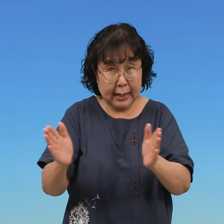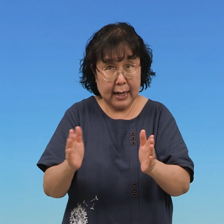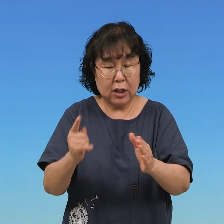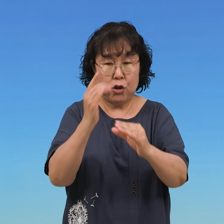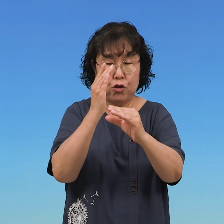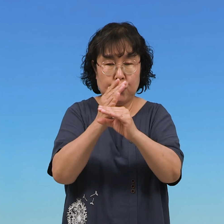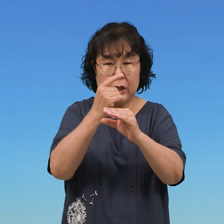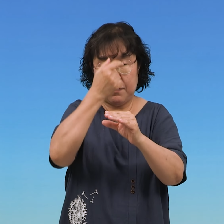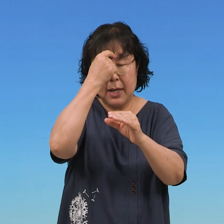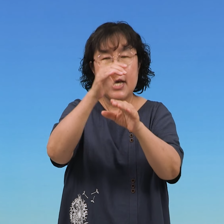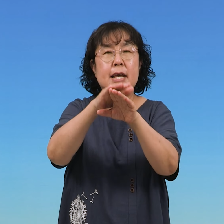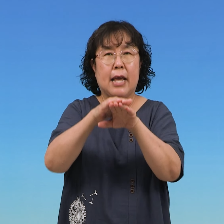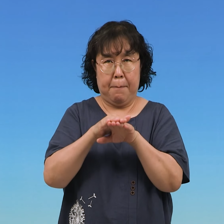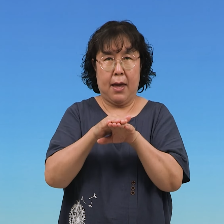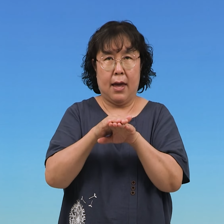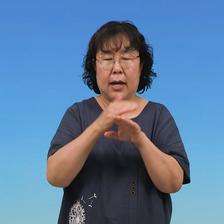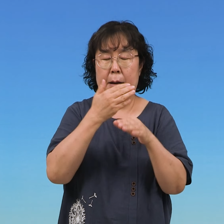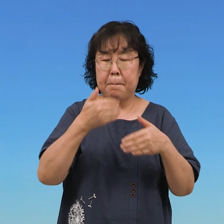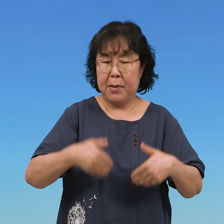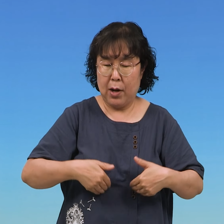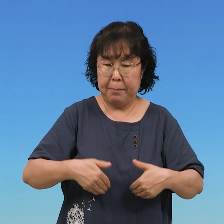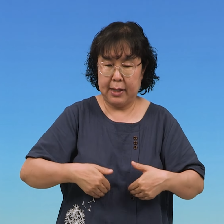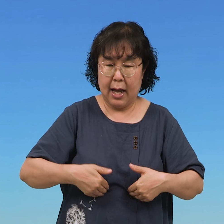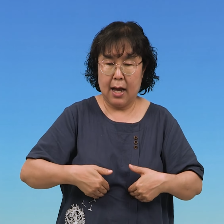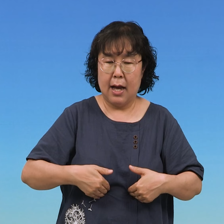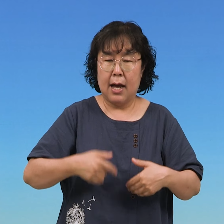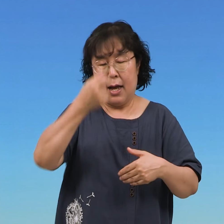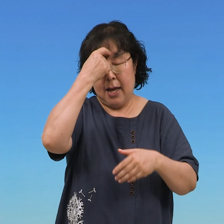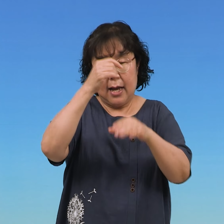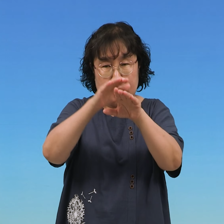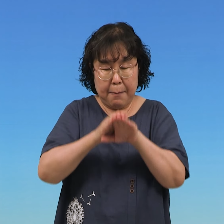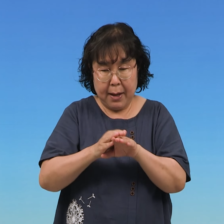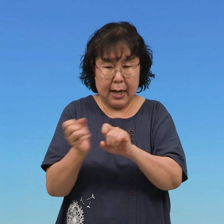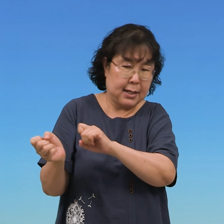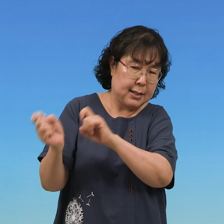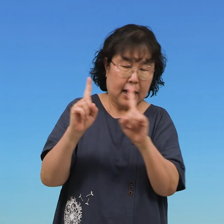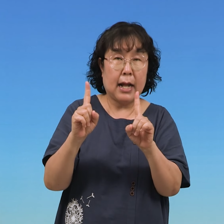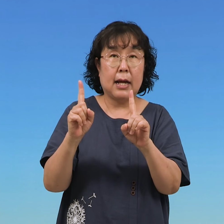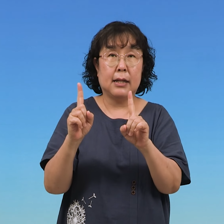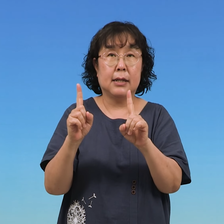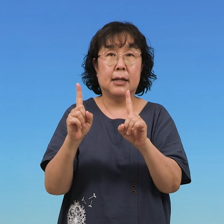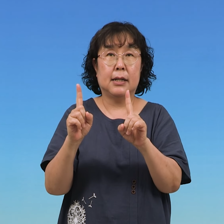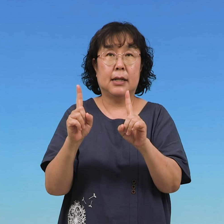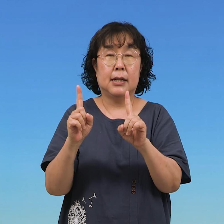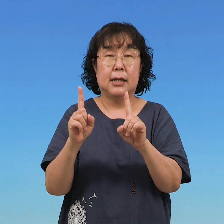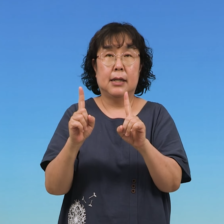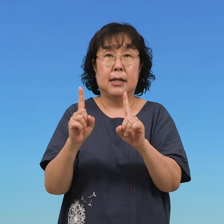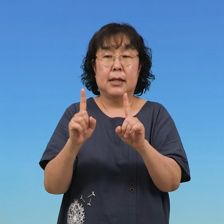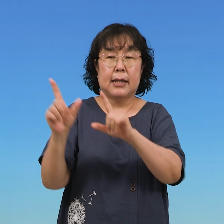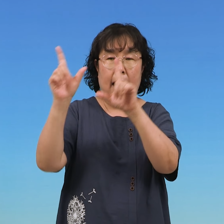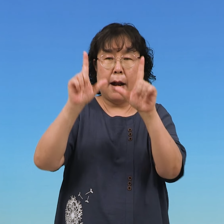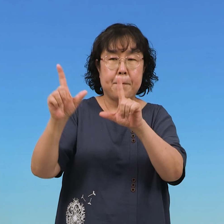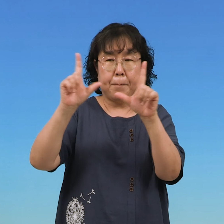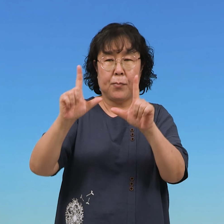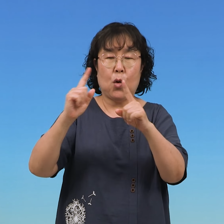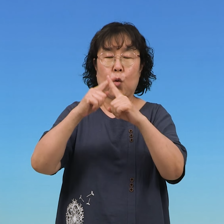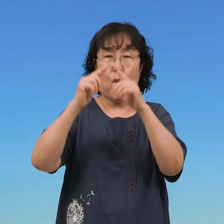살아나는 교회 되기를 주님 이름으로 축복합니다. 예배가 살아나는 인생 되기를 주님 이름으로